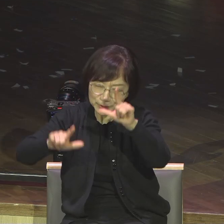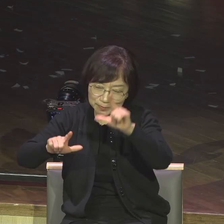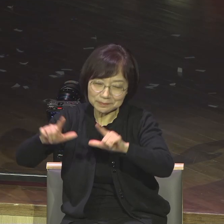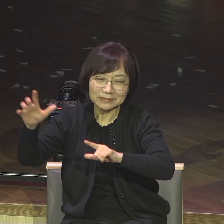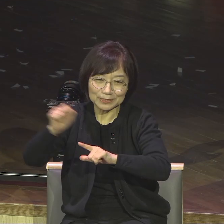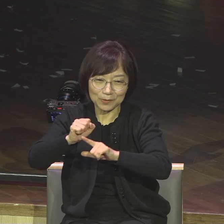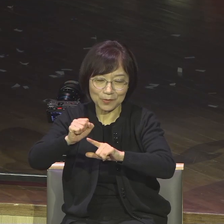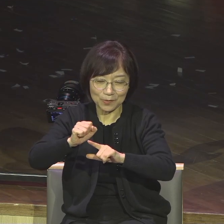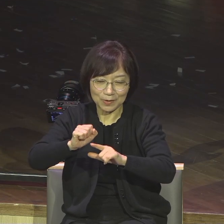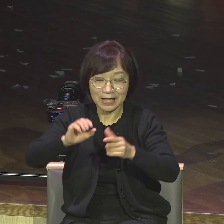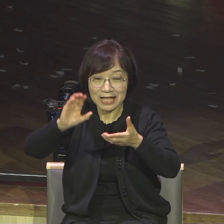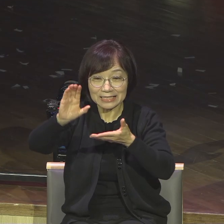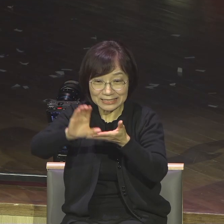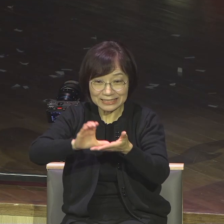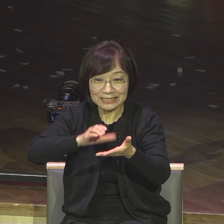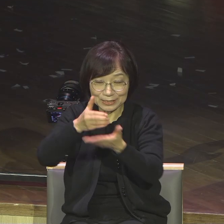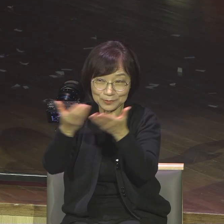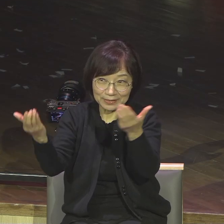그리스도로 태어나신 날이야.